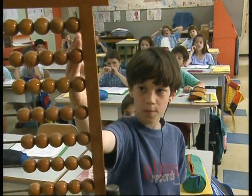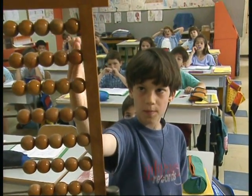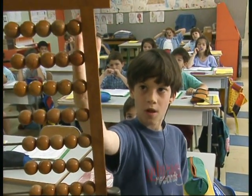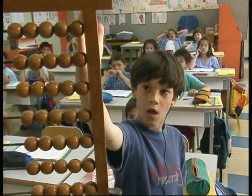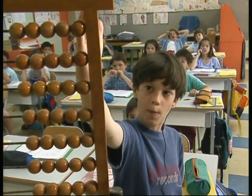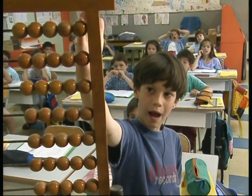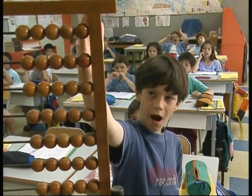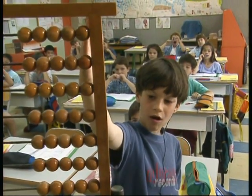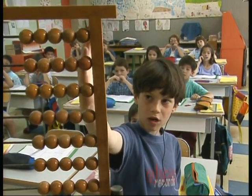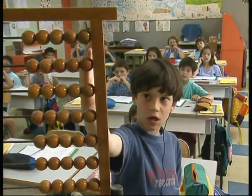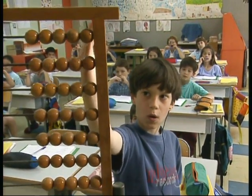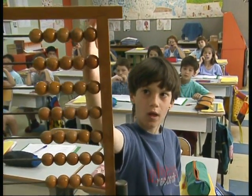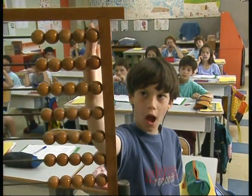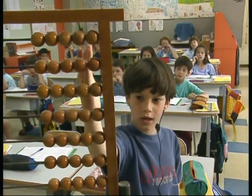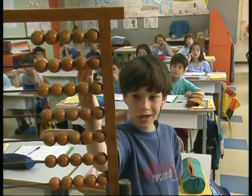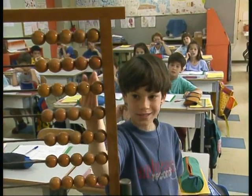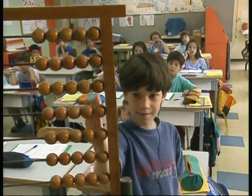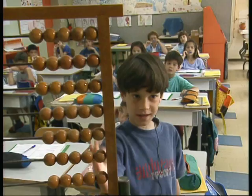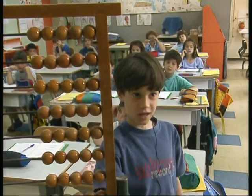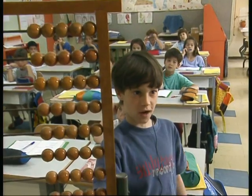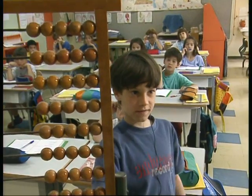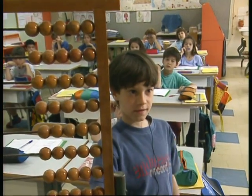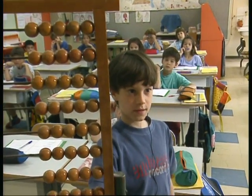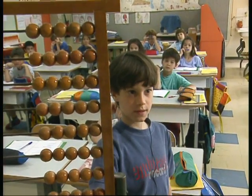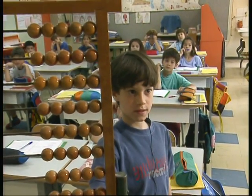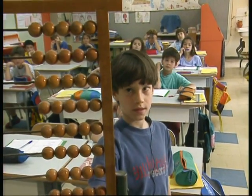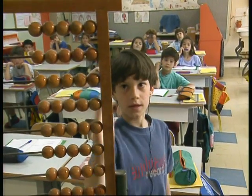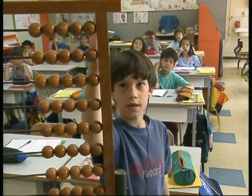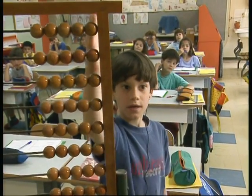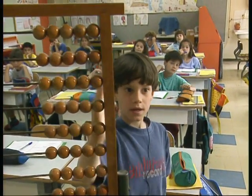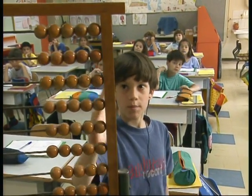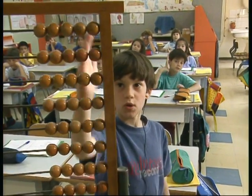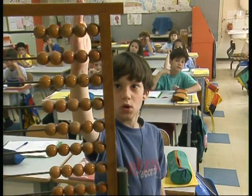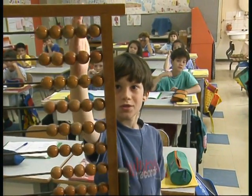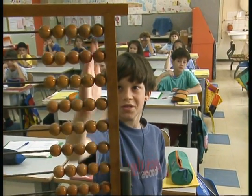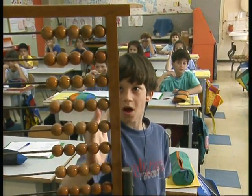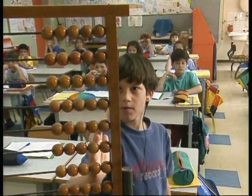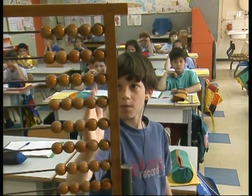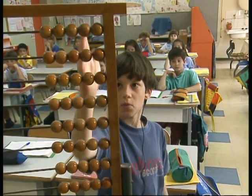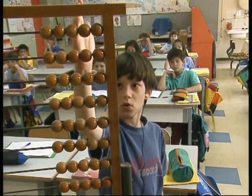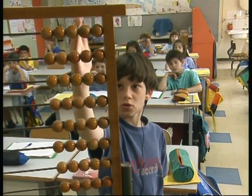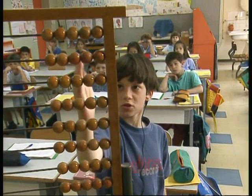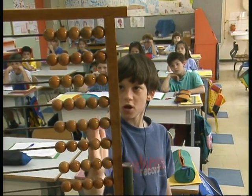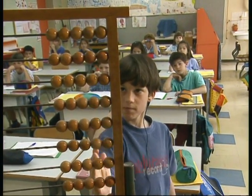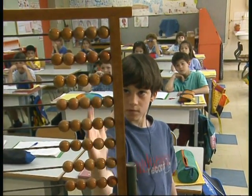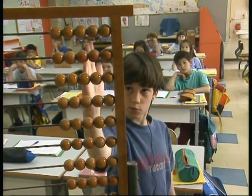9, mais en colonne, ça fait 9. En colonne, ça fait 9.